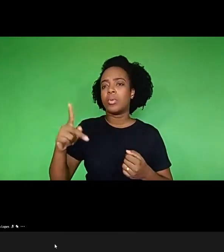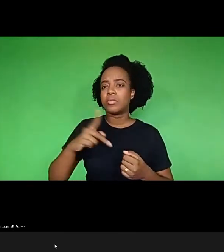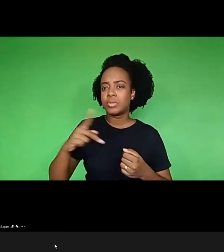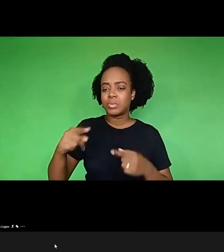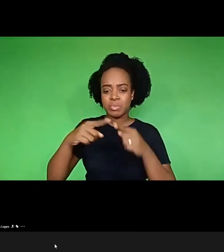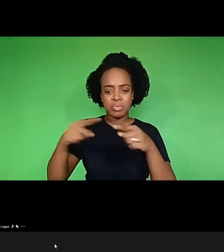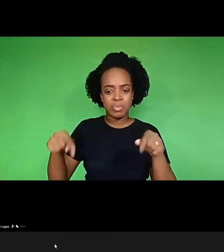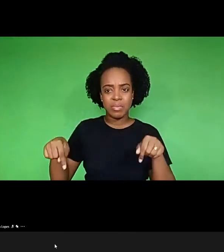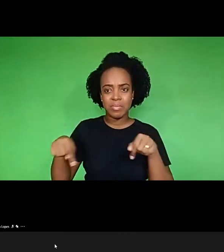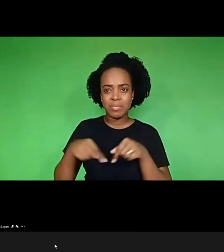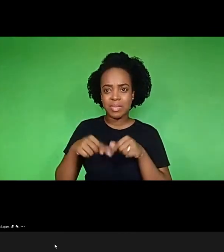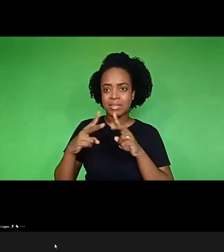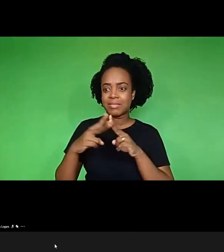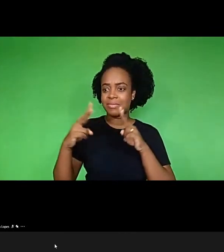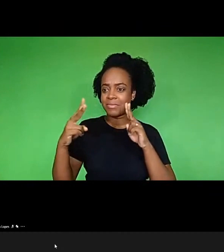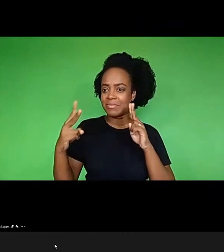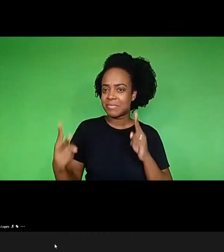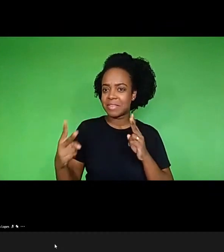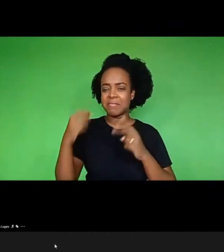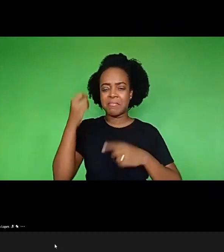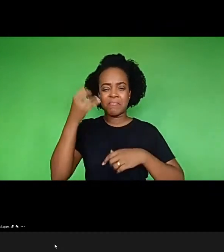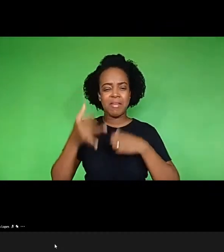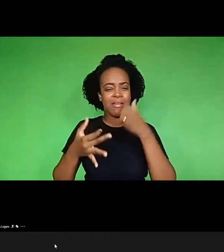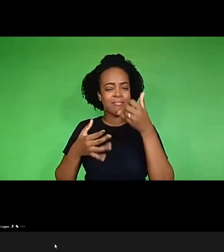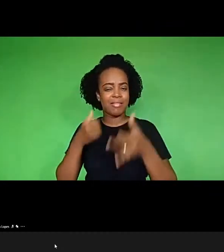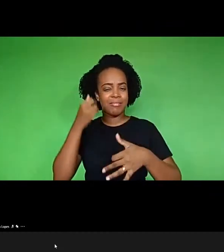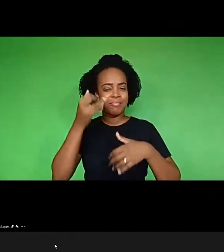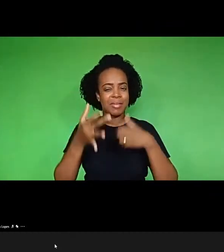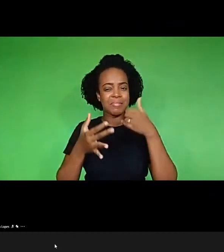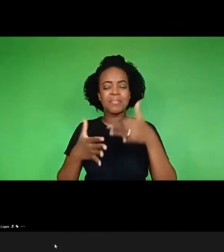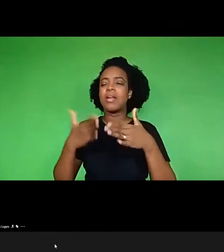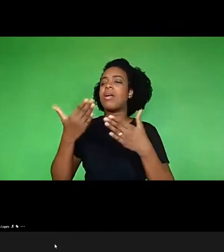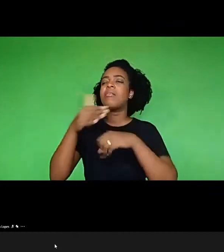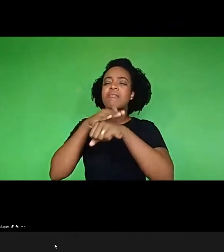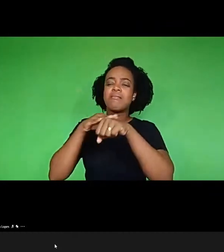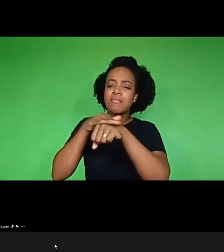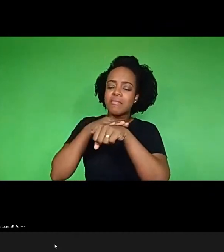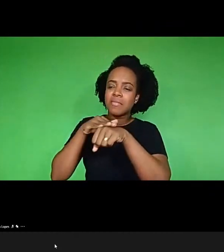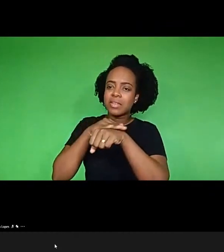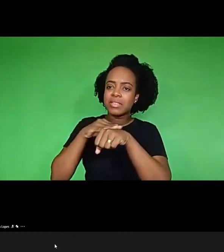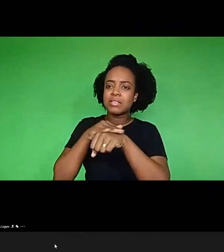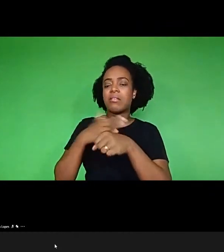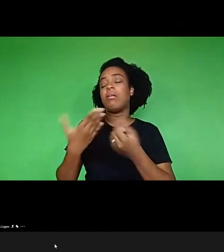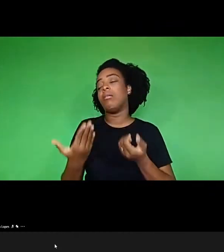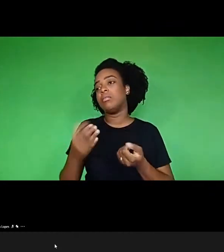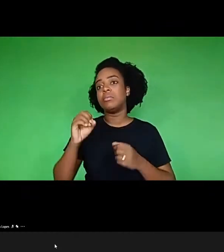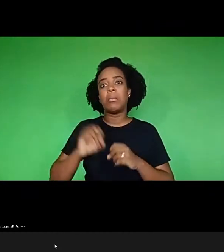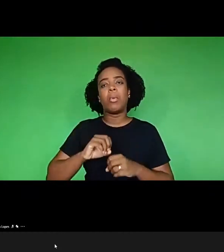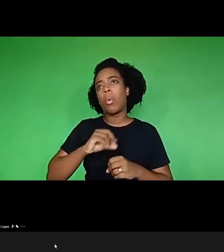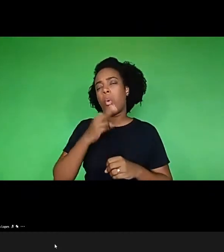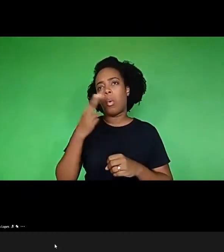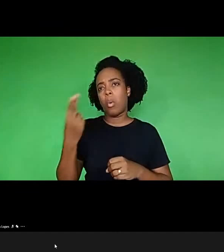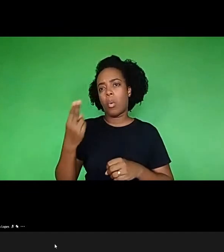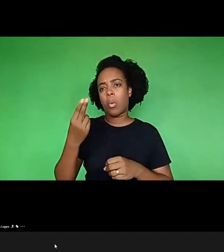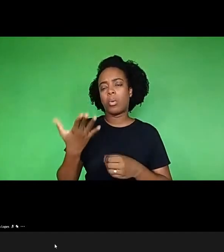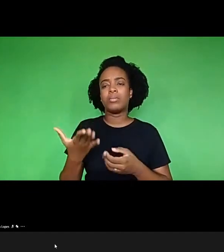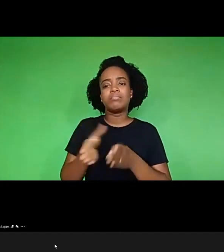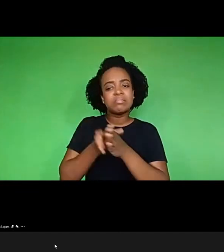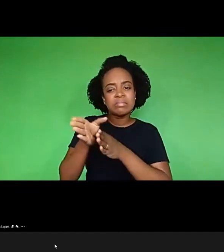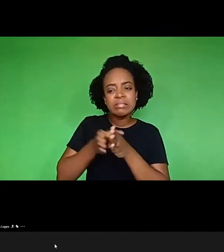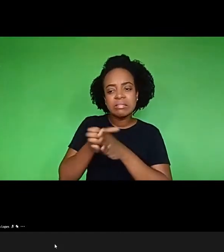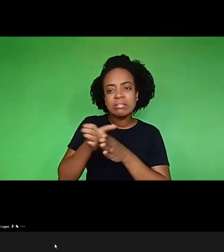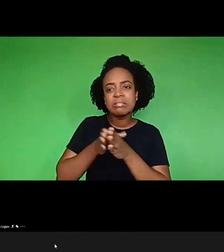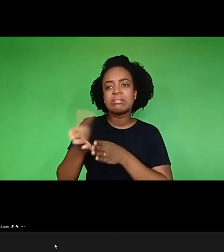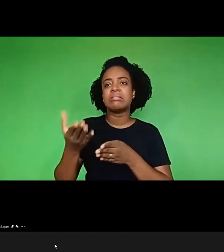está aqui e conversar com vocês, pode fazer algum tipo de orientação, pode apresentar um